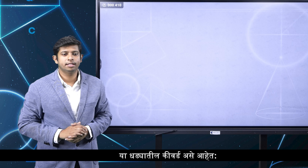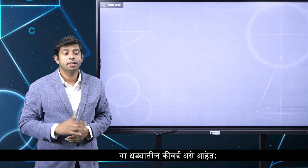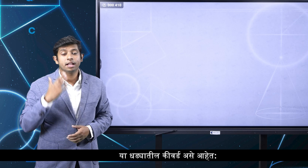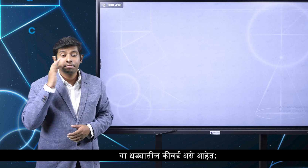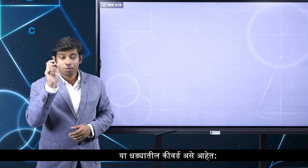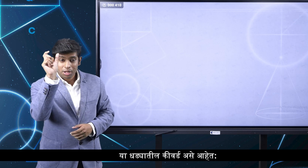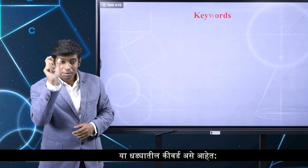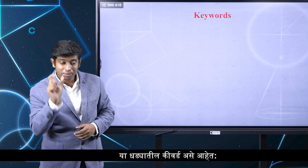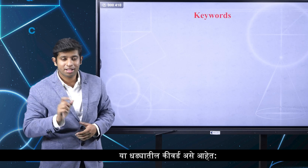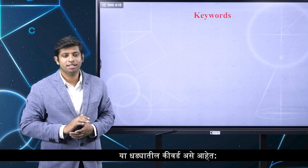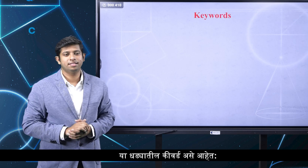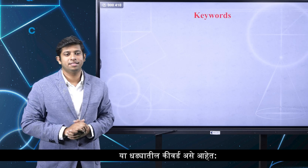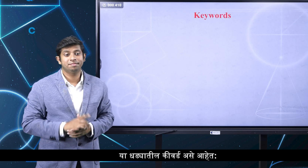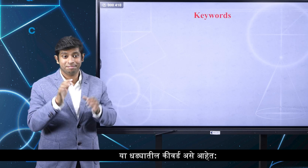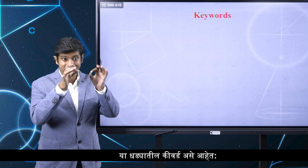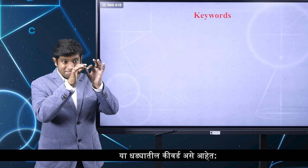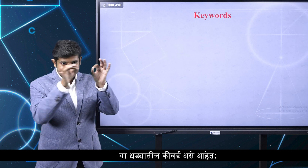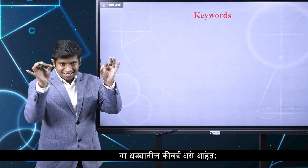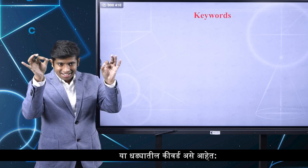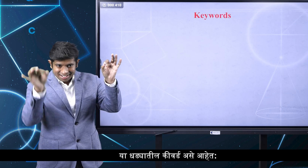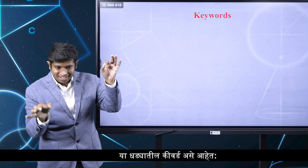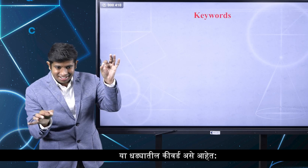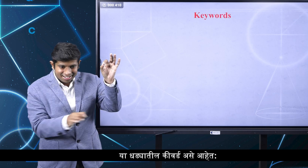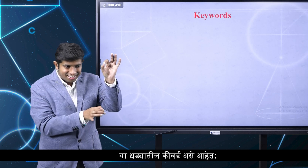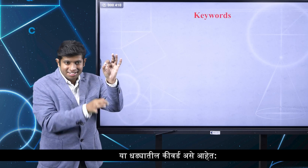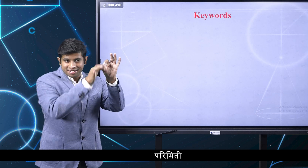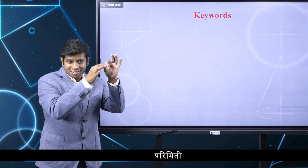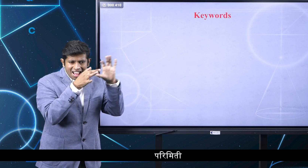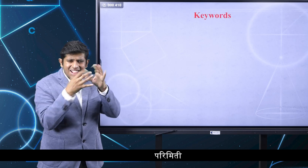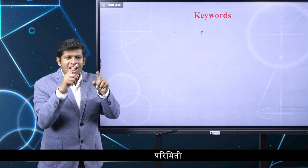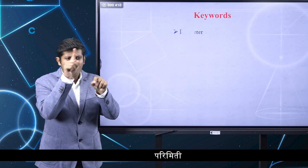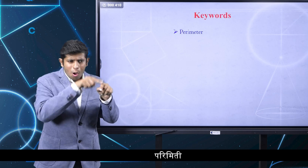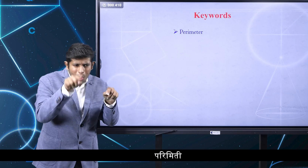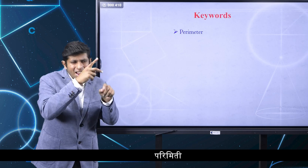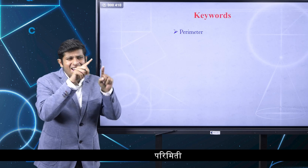या धड्यातील कीवर्ड्स असे आहेत: परिमिती,